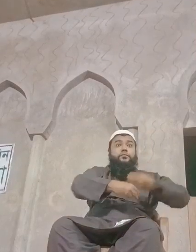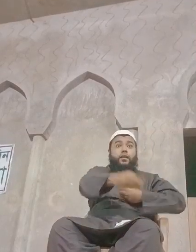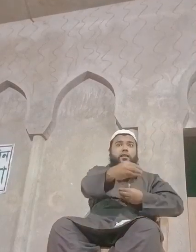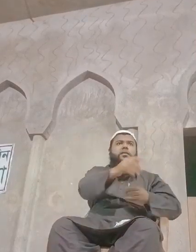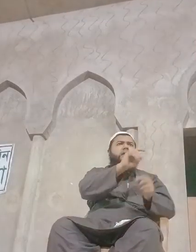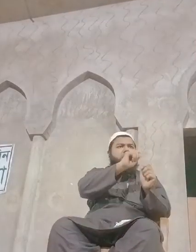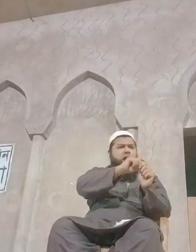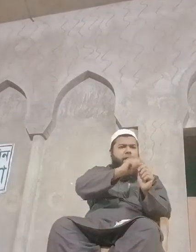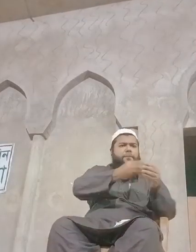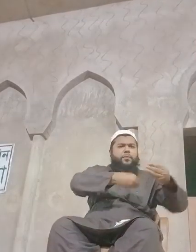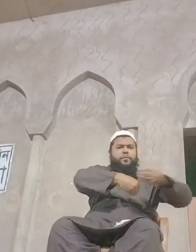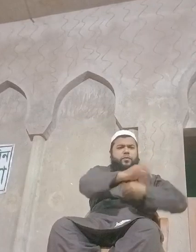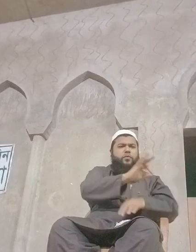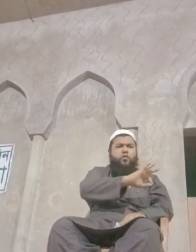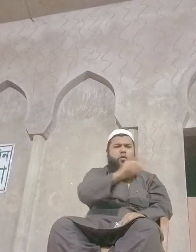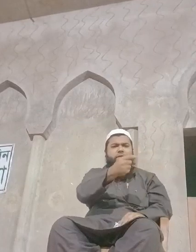हज़रत साहबा रज़ियल्लाहु अन्हुम अजमाइन